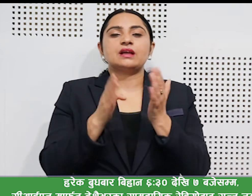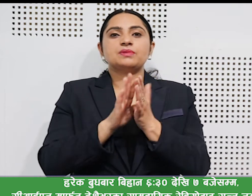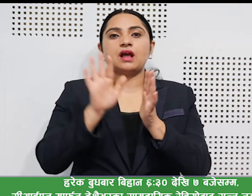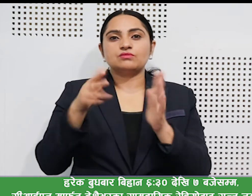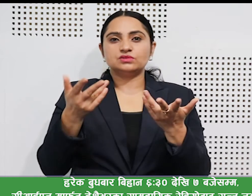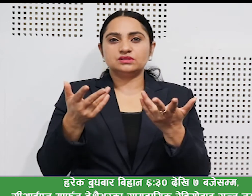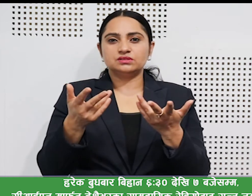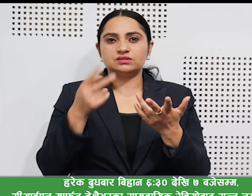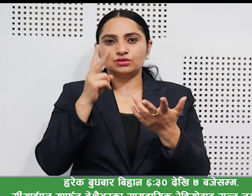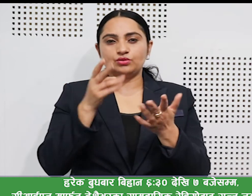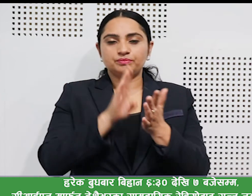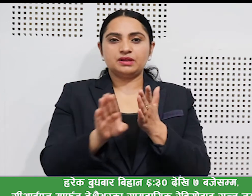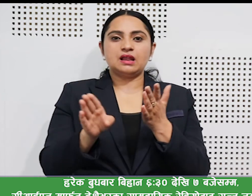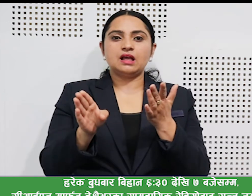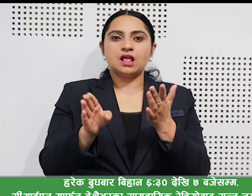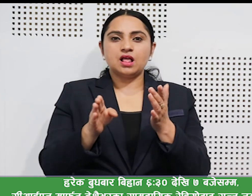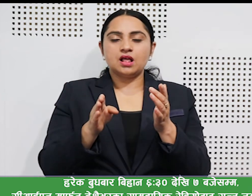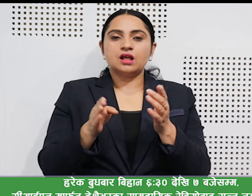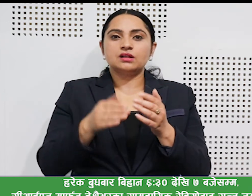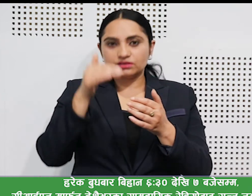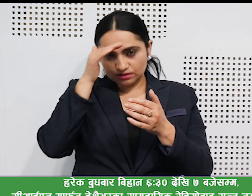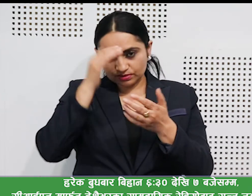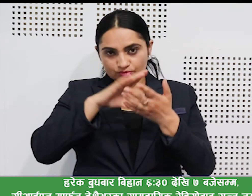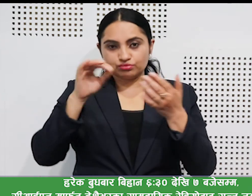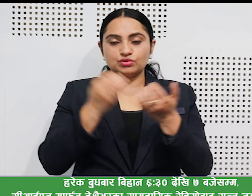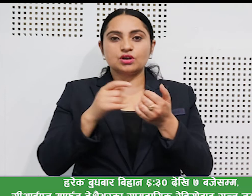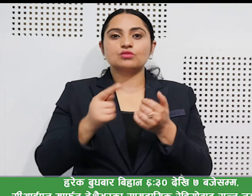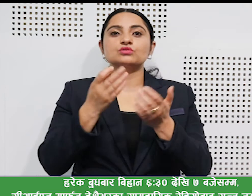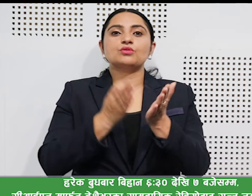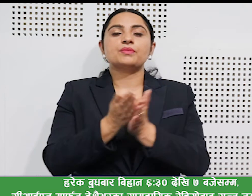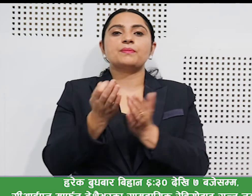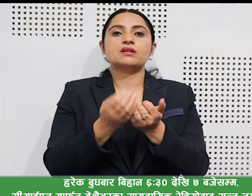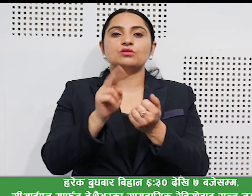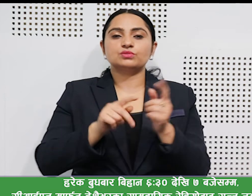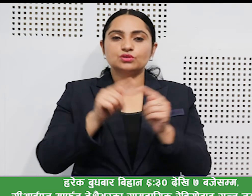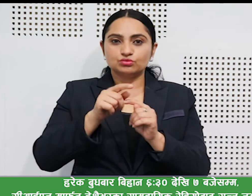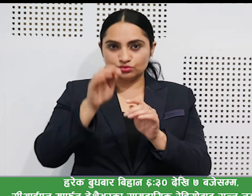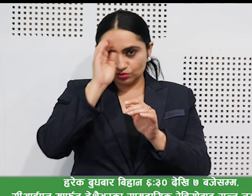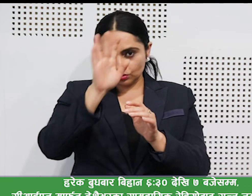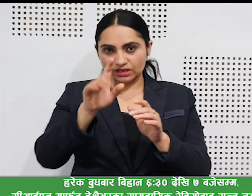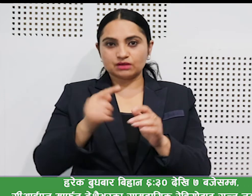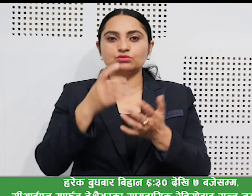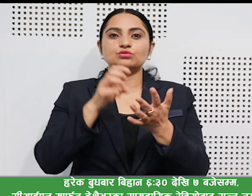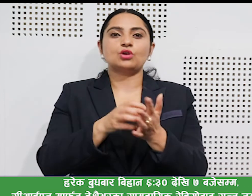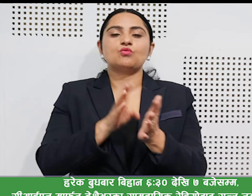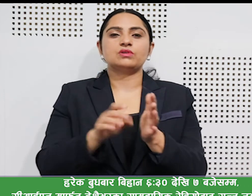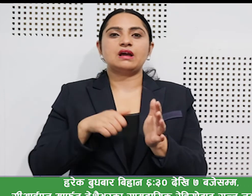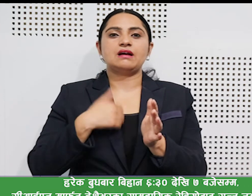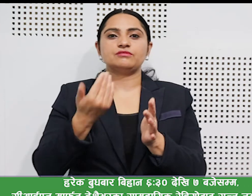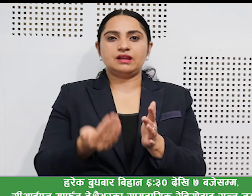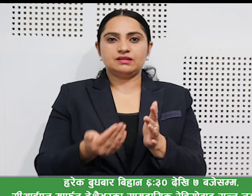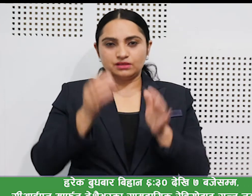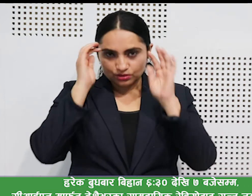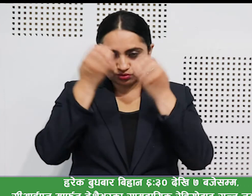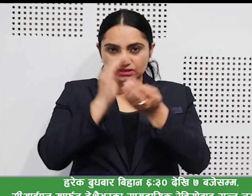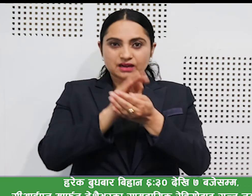बेला सामना गर्नलाई चाहिँ हामीले कस्तो किसिमको व्यवहार गर्नुपर्छ अथवा कुन किसिमको सूचना अथवा कस्तो ठाउँमा चाहिँ आफूलाई चाहिँ सुरक्षित ढङ्गले